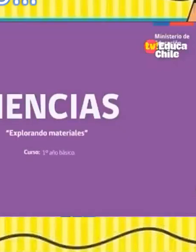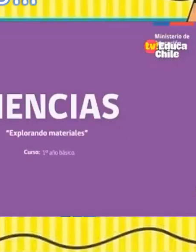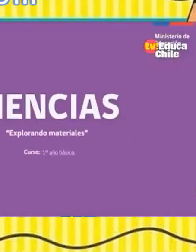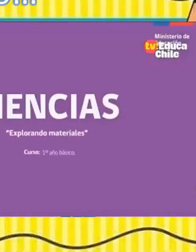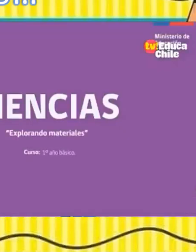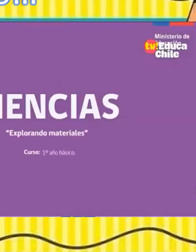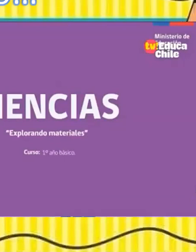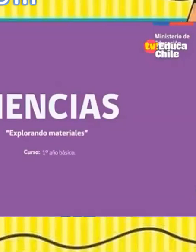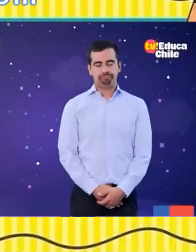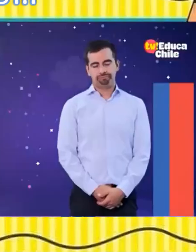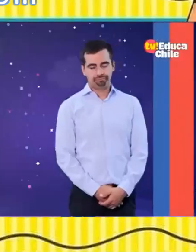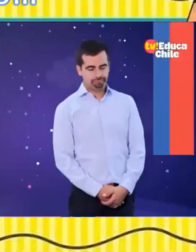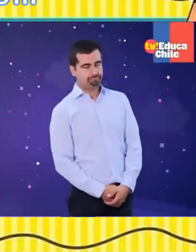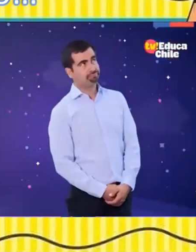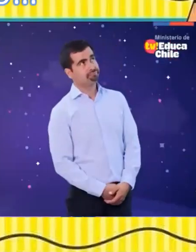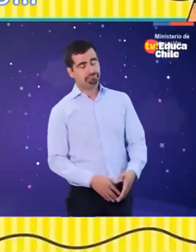ve?